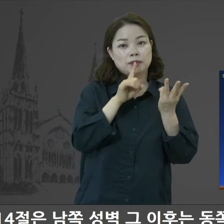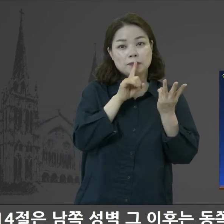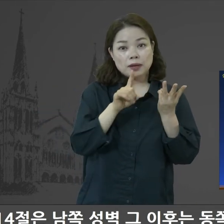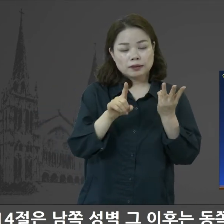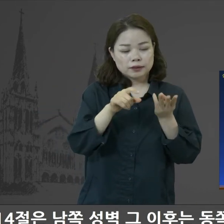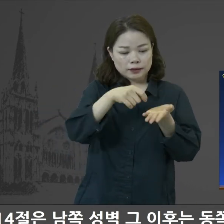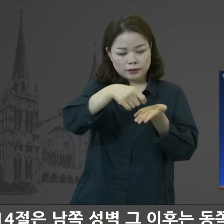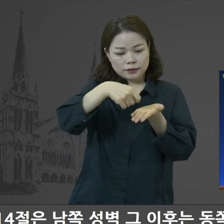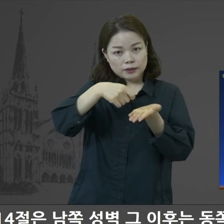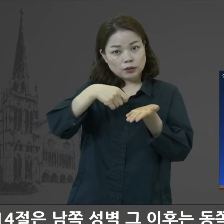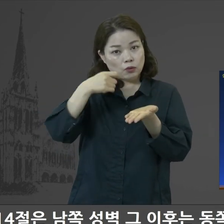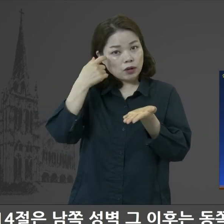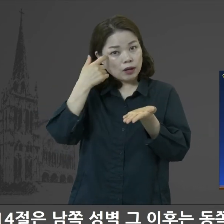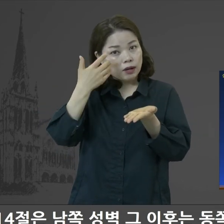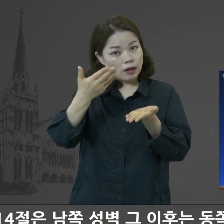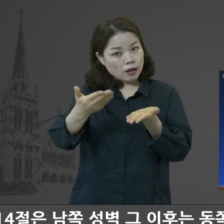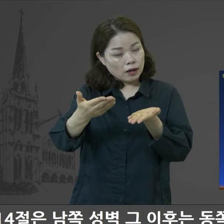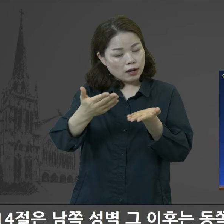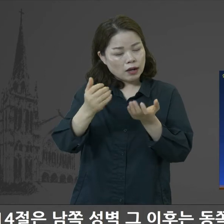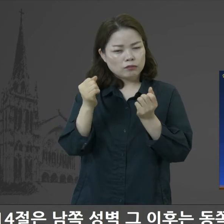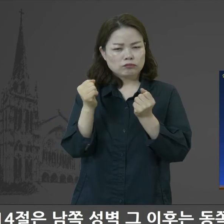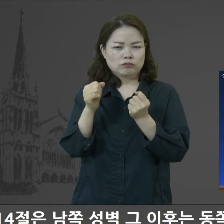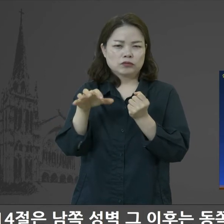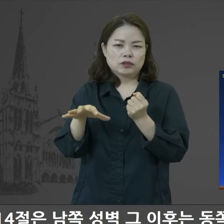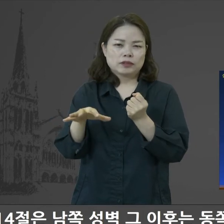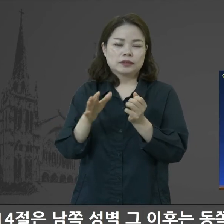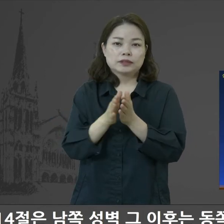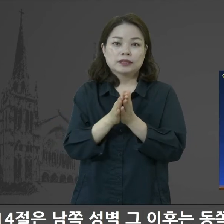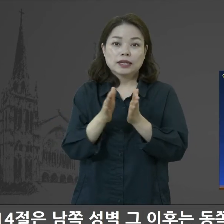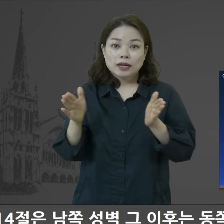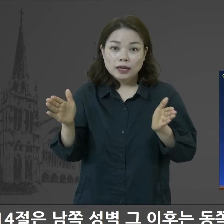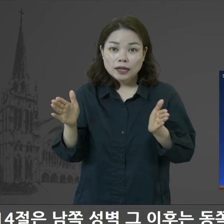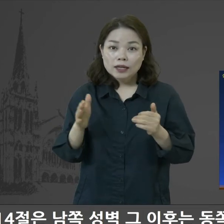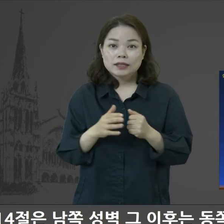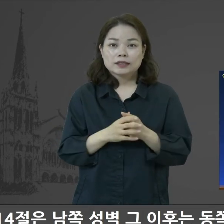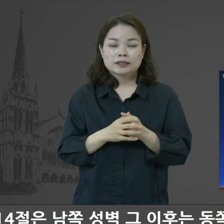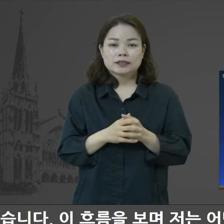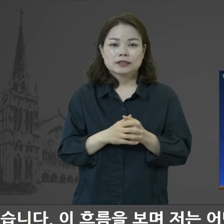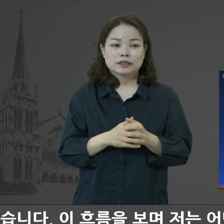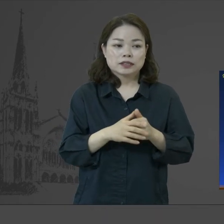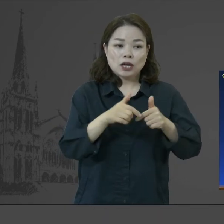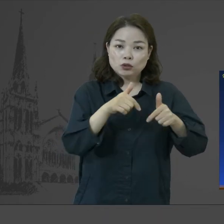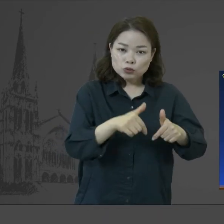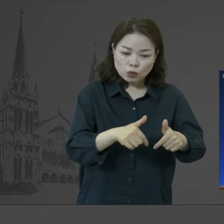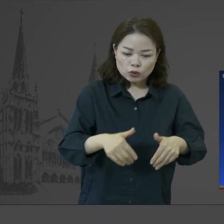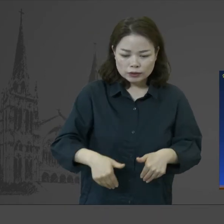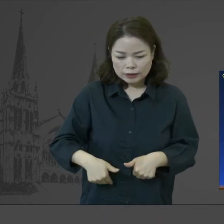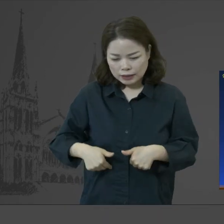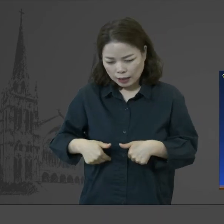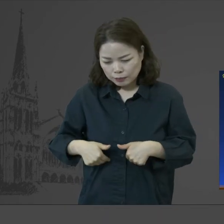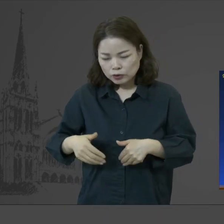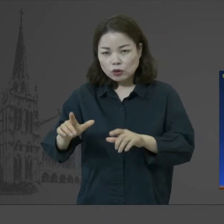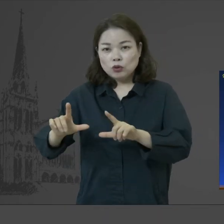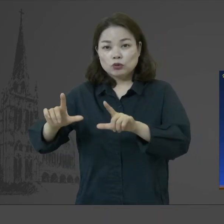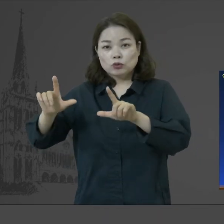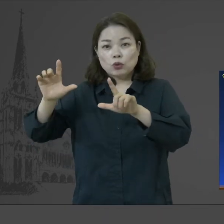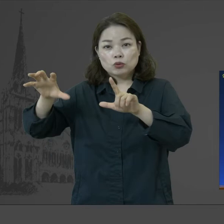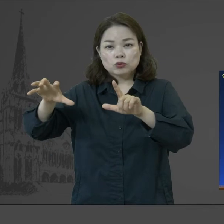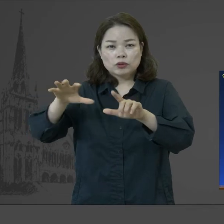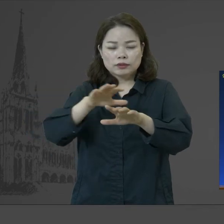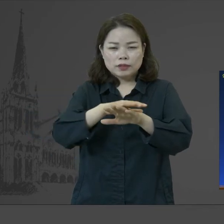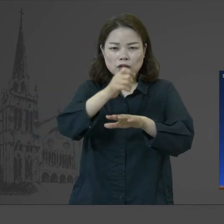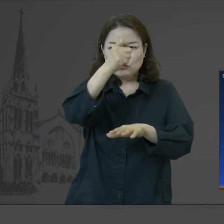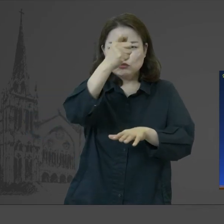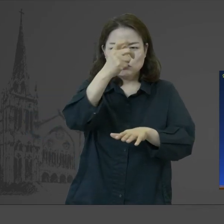말씀을 기록하였을까? 북쪽에서부터 시작해서 정말 서쪽, 남쪽, 동쪽